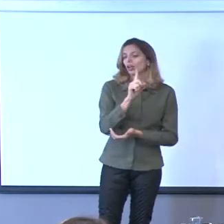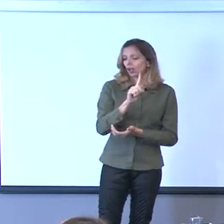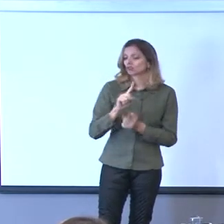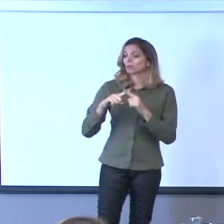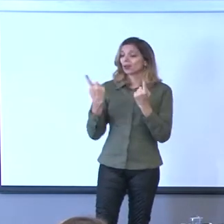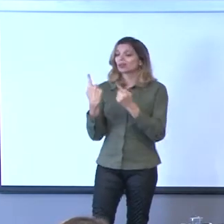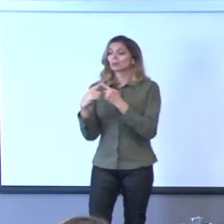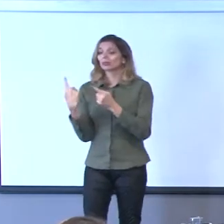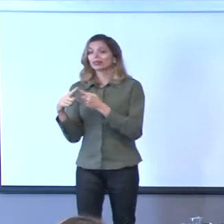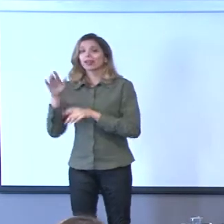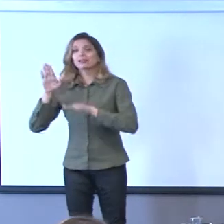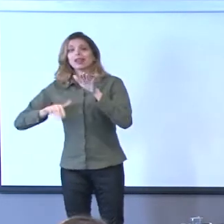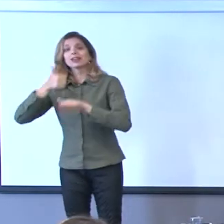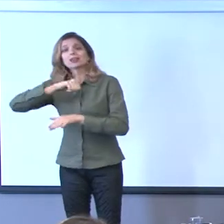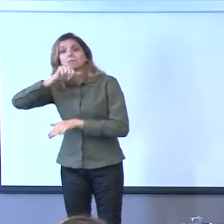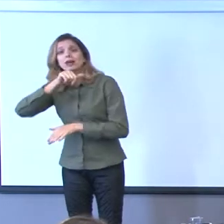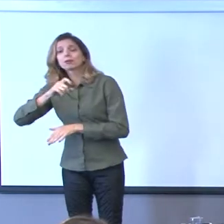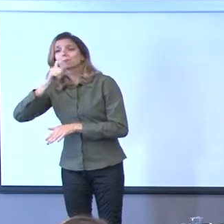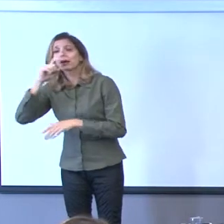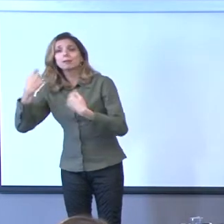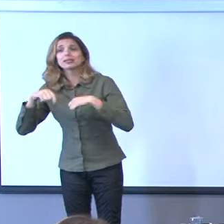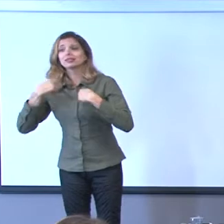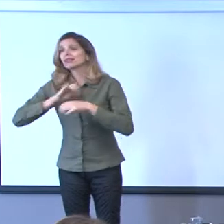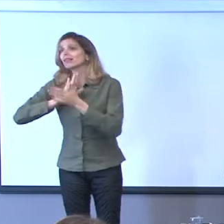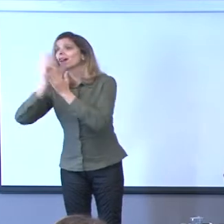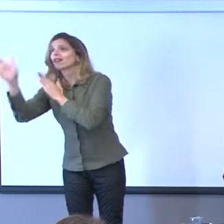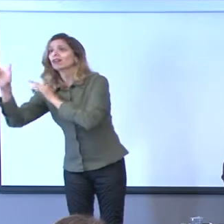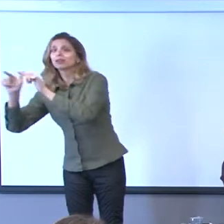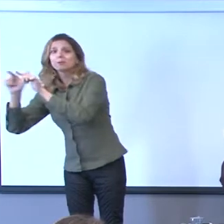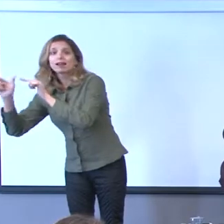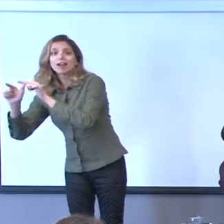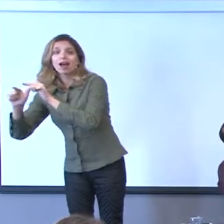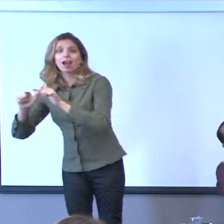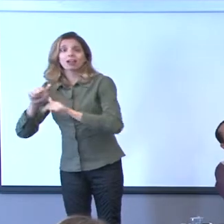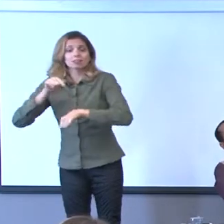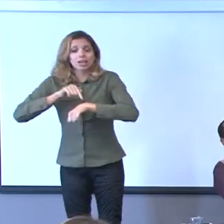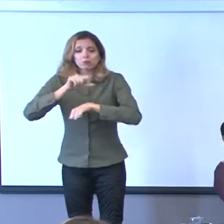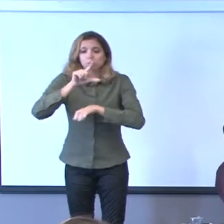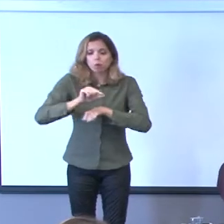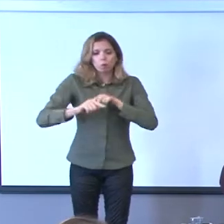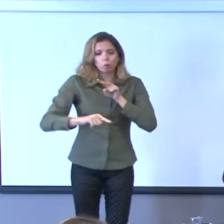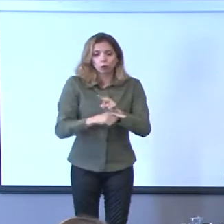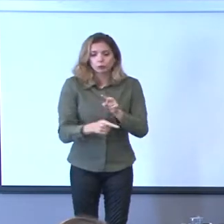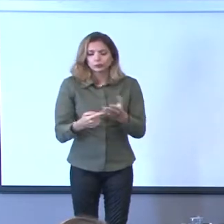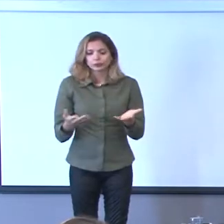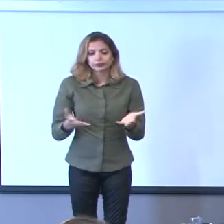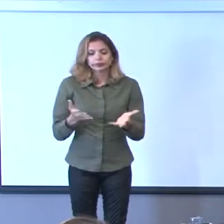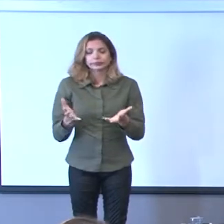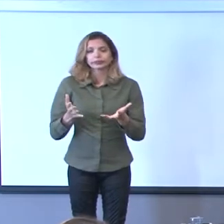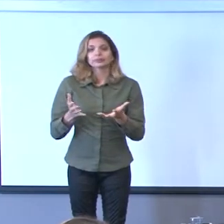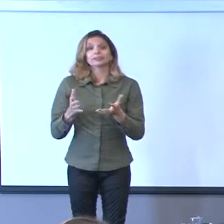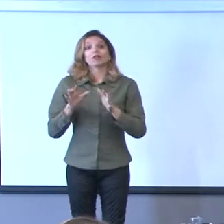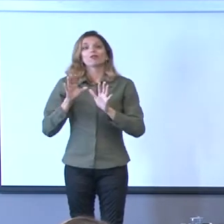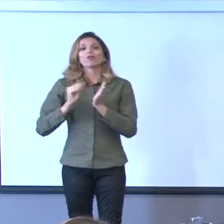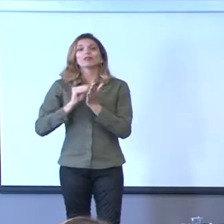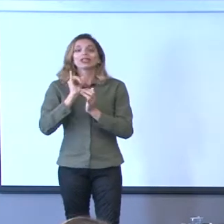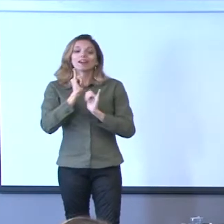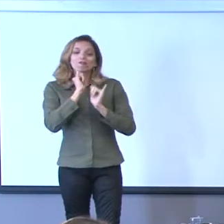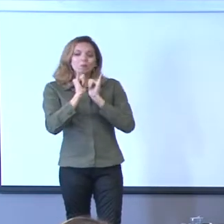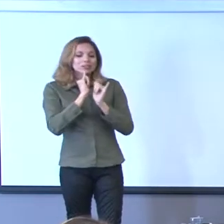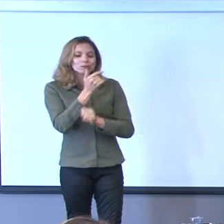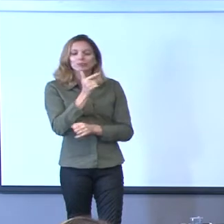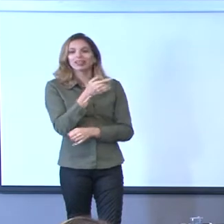porque o pai e a mãe, às vezes, têm que trabalhar e tem muito pouco tempo para se debruçar sobre isso, a desinformação das famílias é